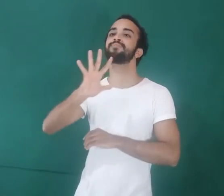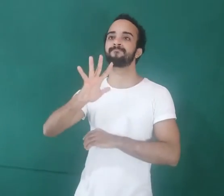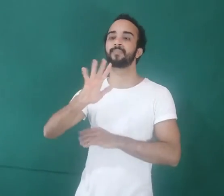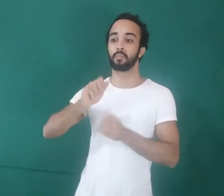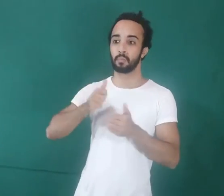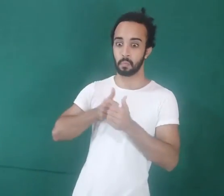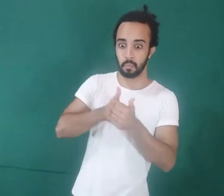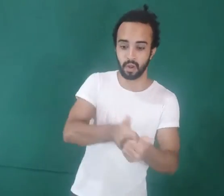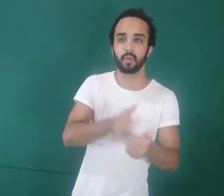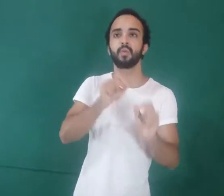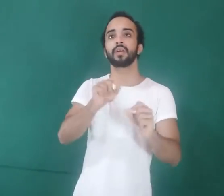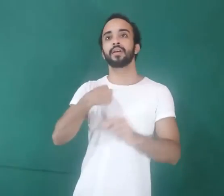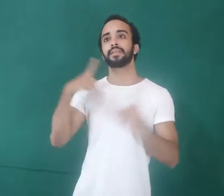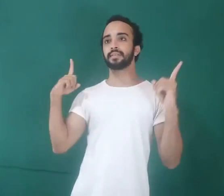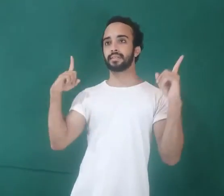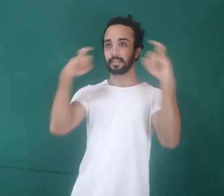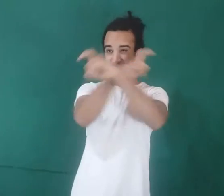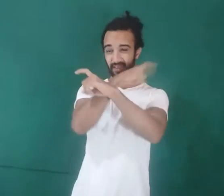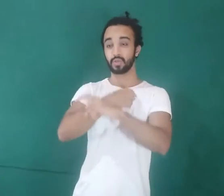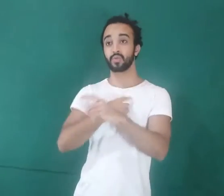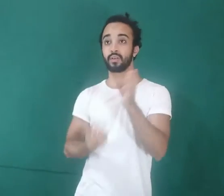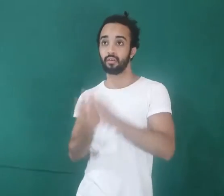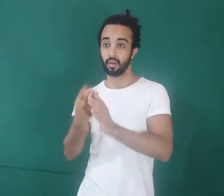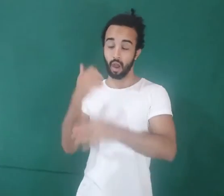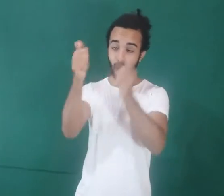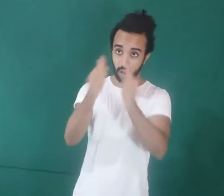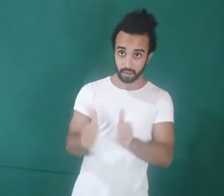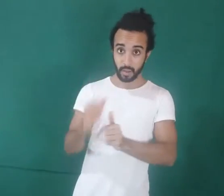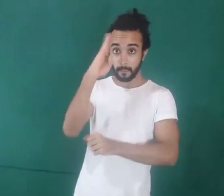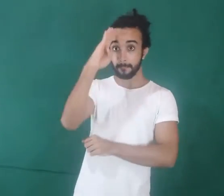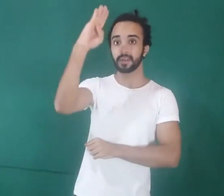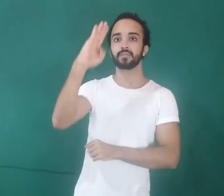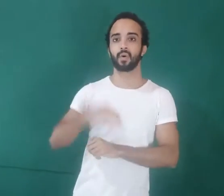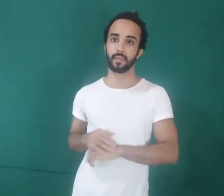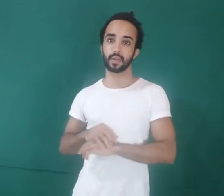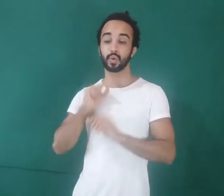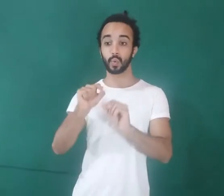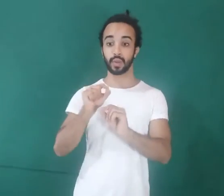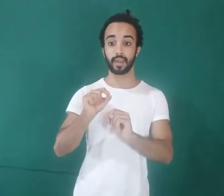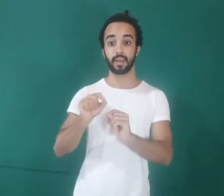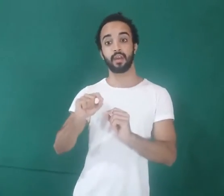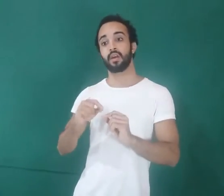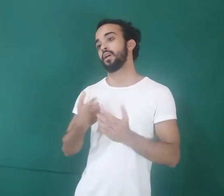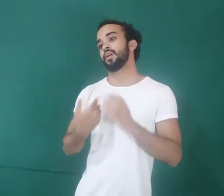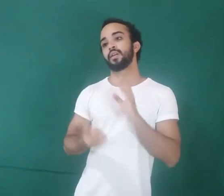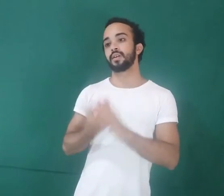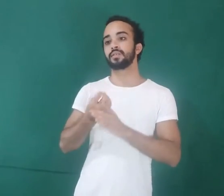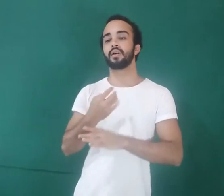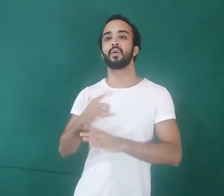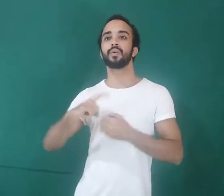dificultando cada vez mais a produção artística, né? Principalmente de obras que são independentes, marginais, e a gente não tem esse subsídio, a